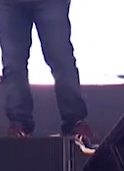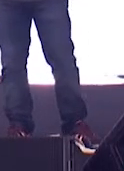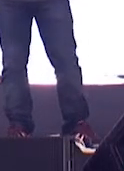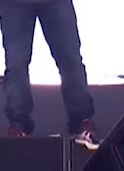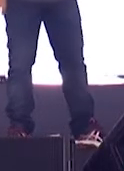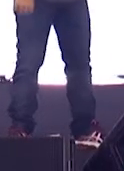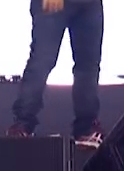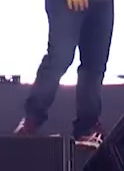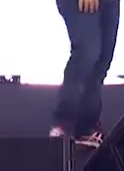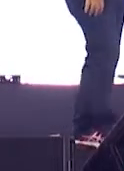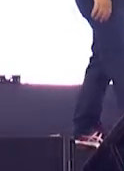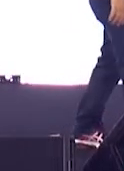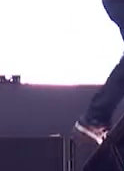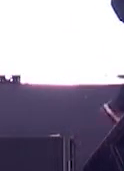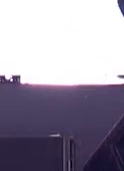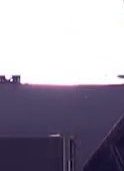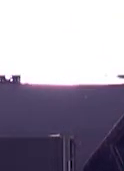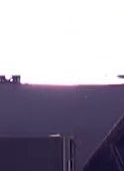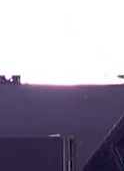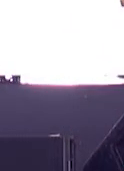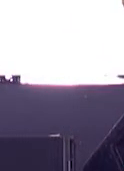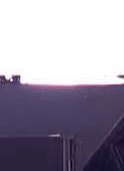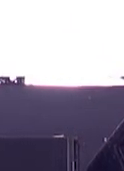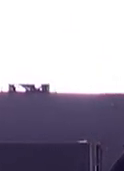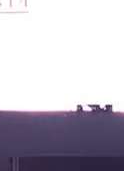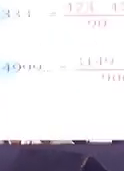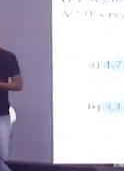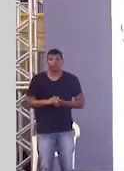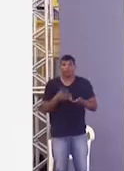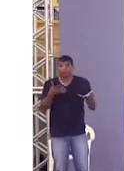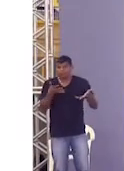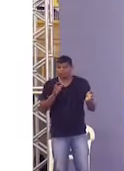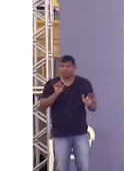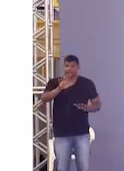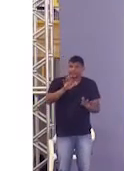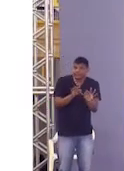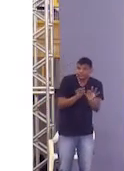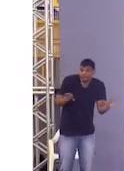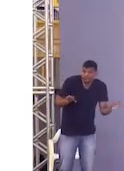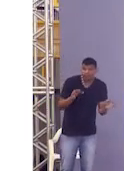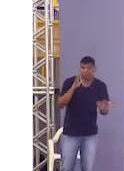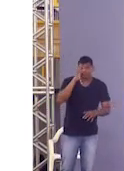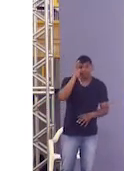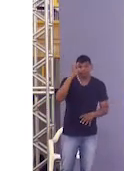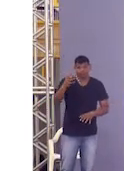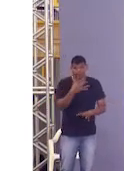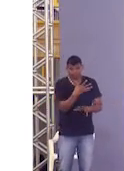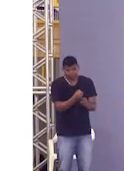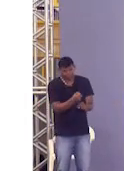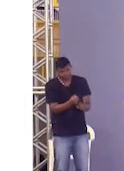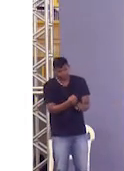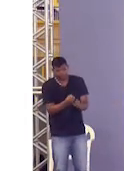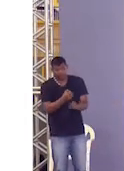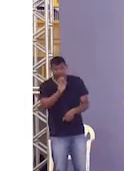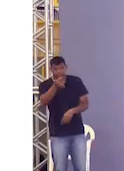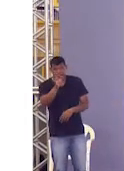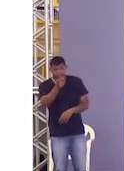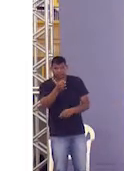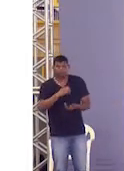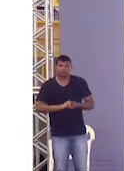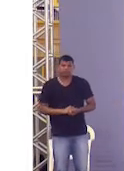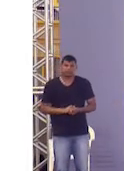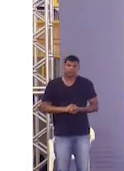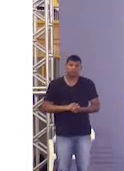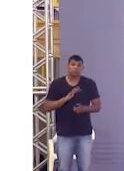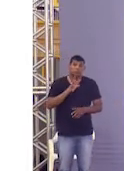4. Beleza? Aí agora é só fazer essa continha, ó. Aí você vai encontrar